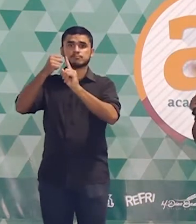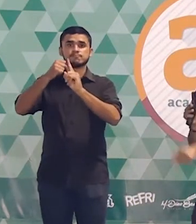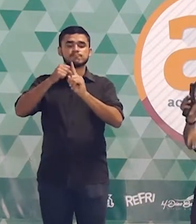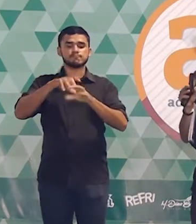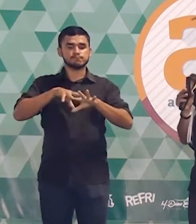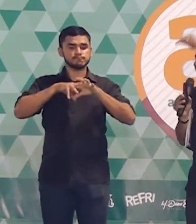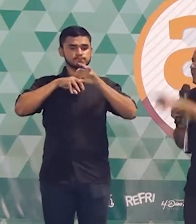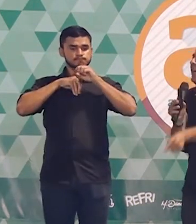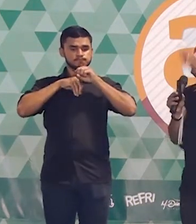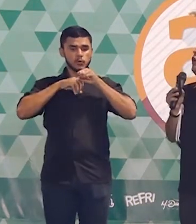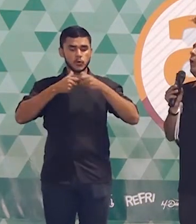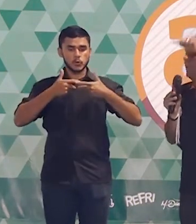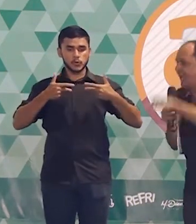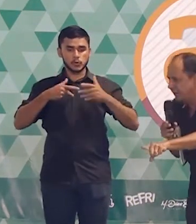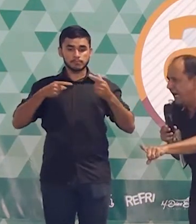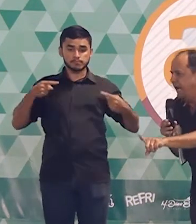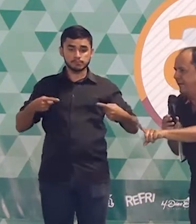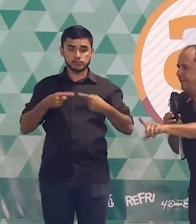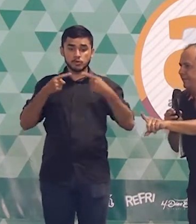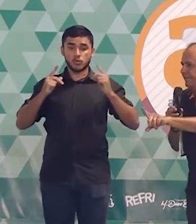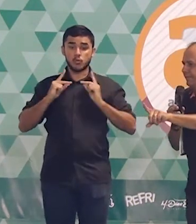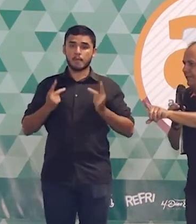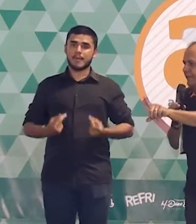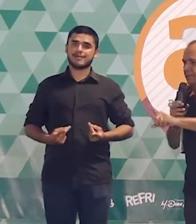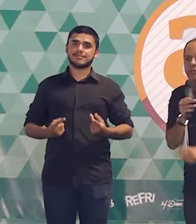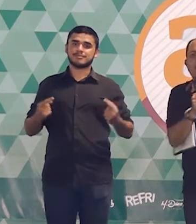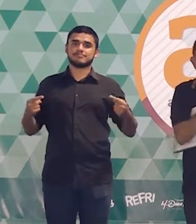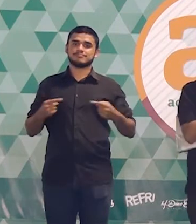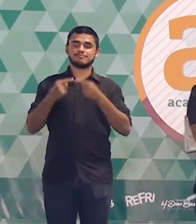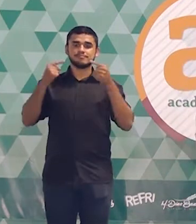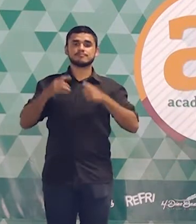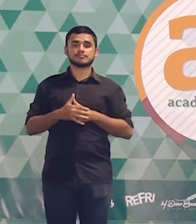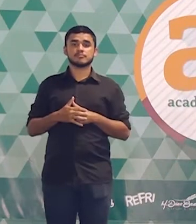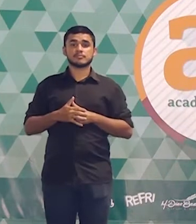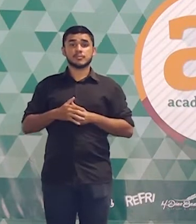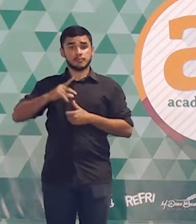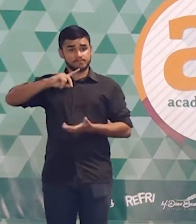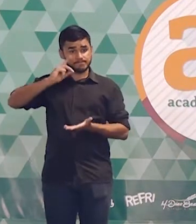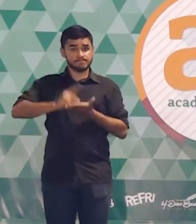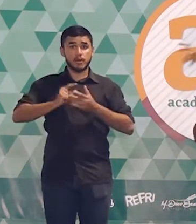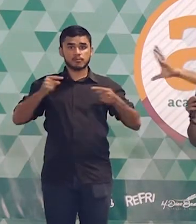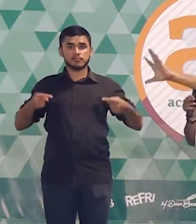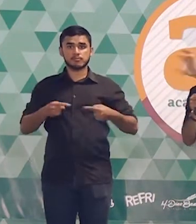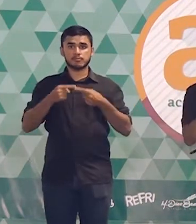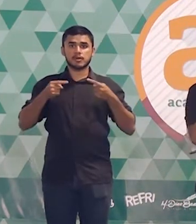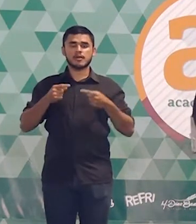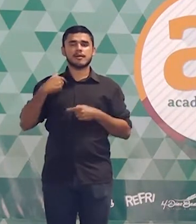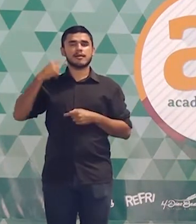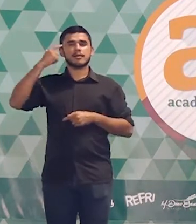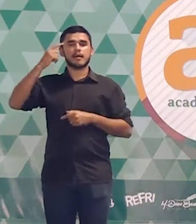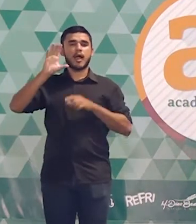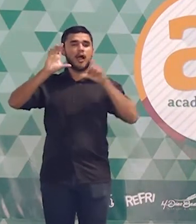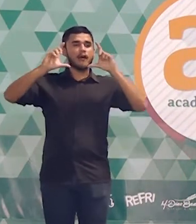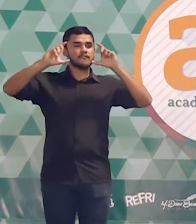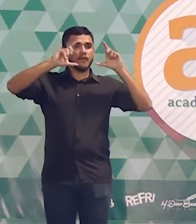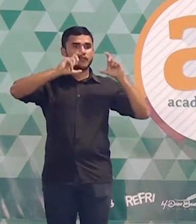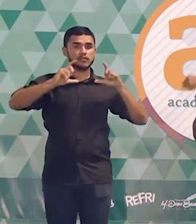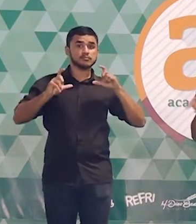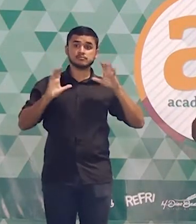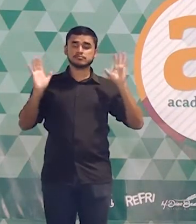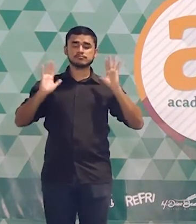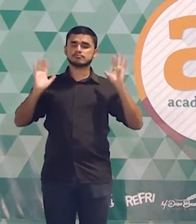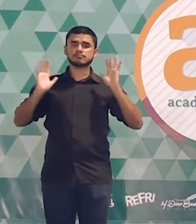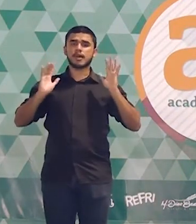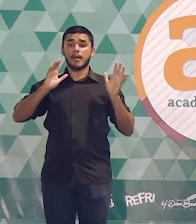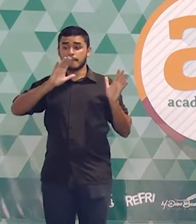mais próxima da realidade humana. Quando eu digo realidade humana, não é documentar, fotografar, mas uma